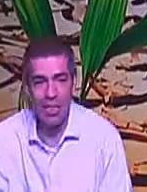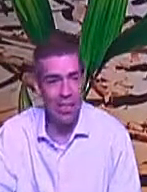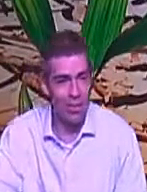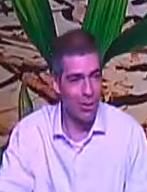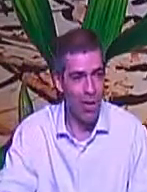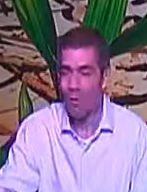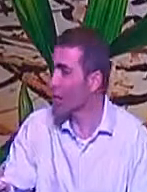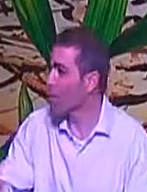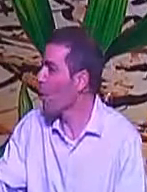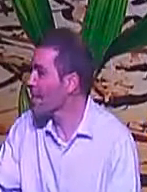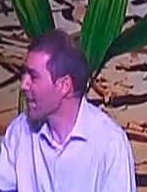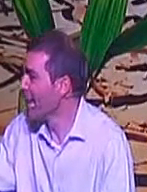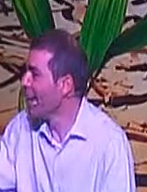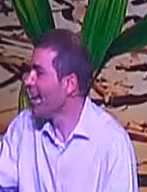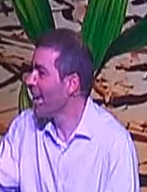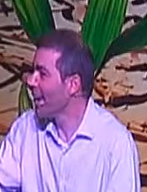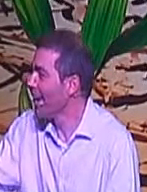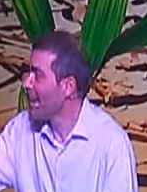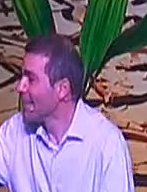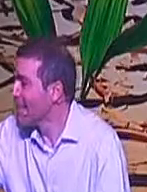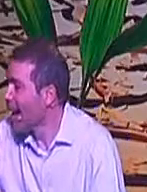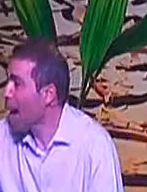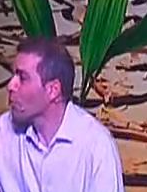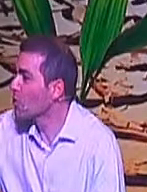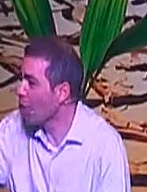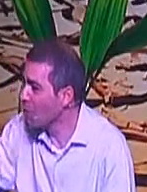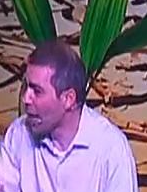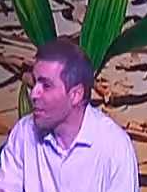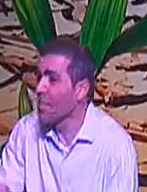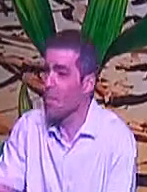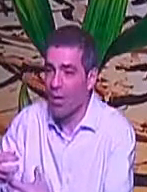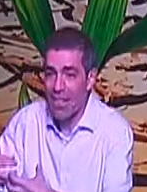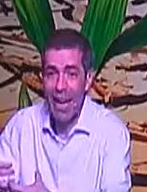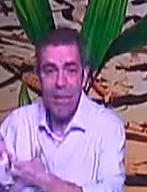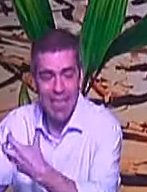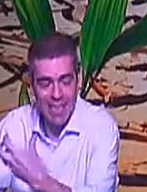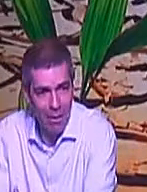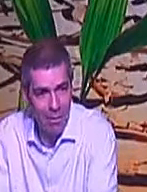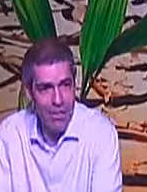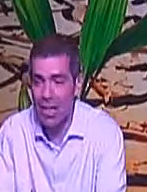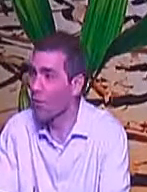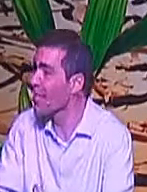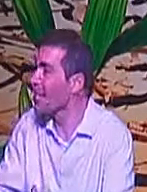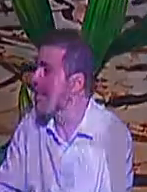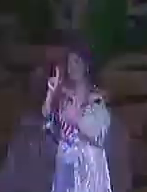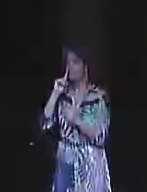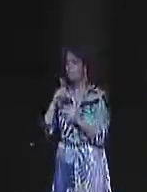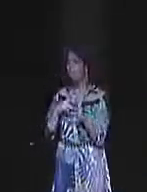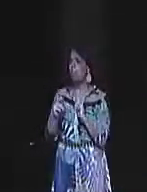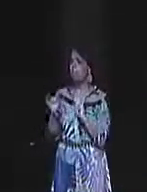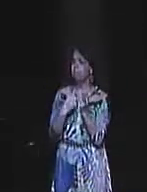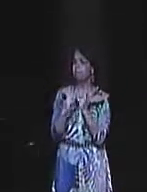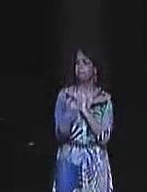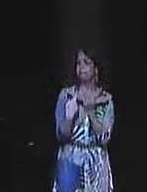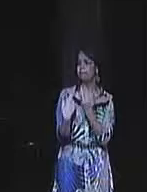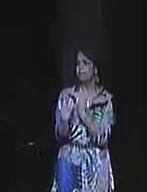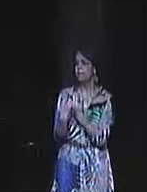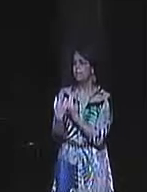de cristo você possa é ter hábitos saudáveis que possa capacitar você e você está